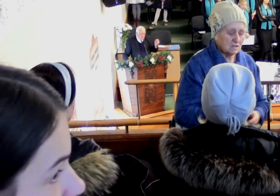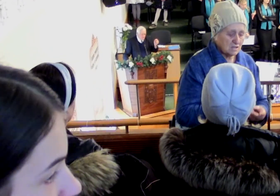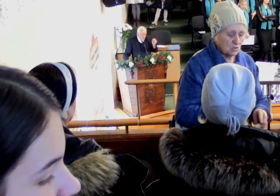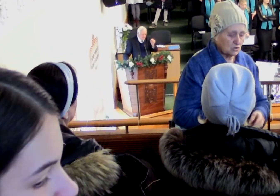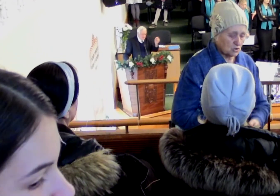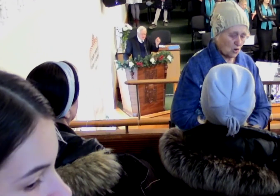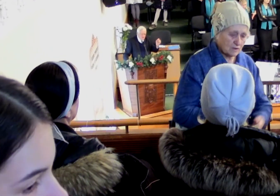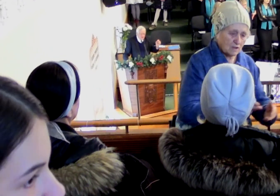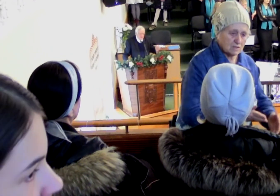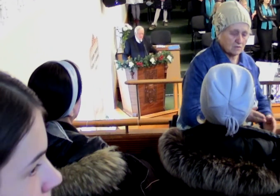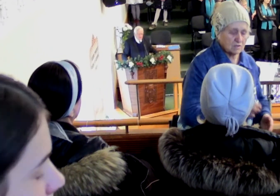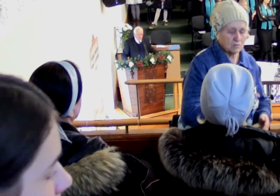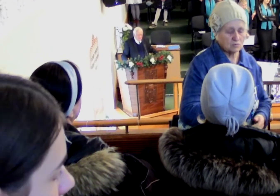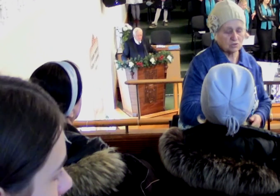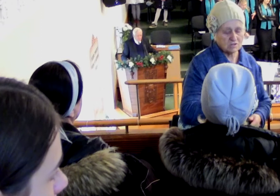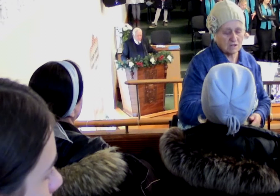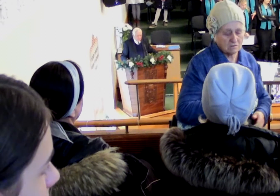откладывайте, потому что завтрашний